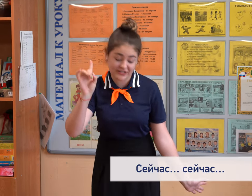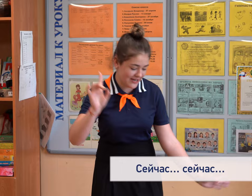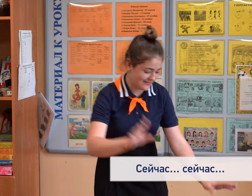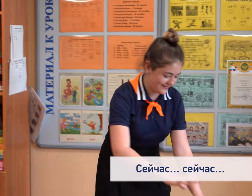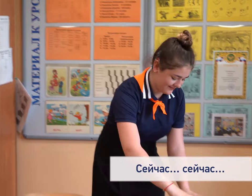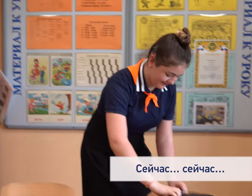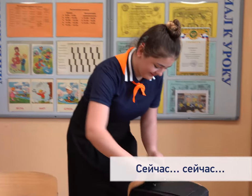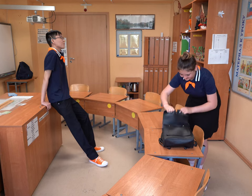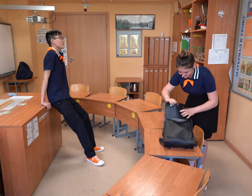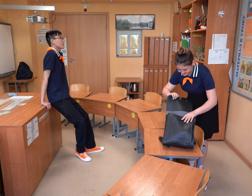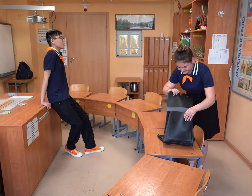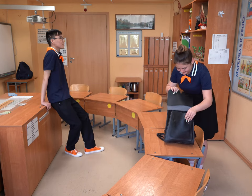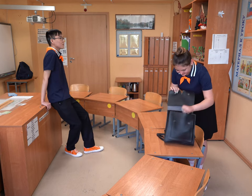сейчас.